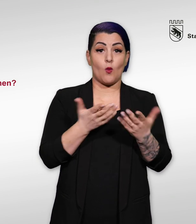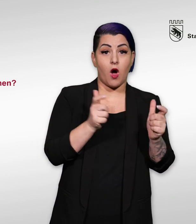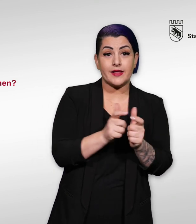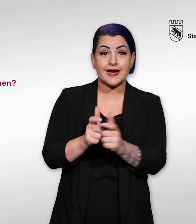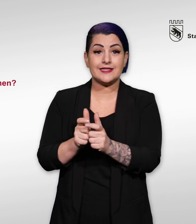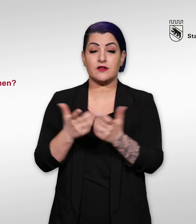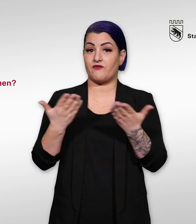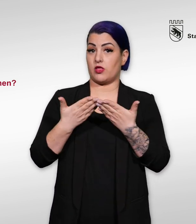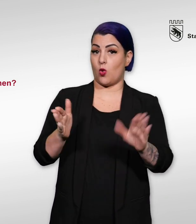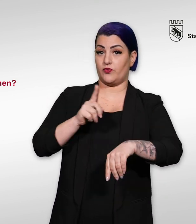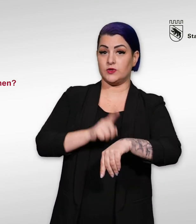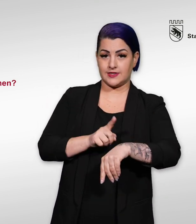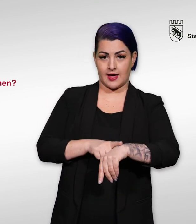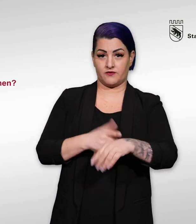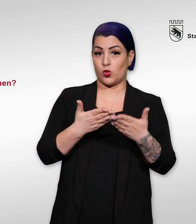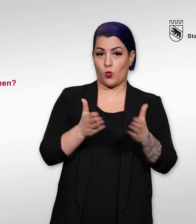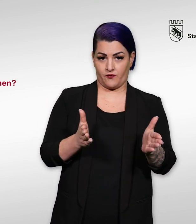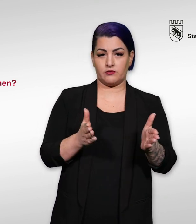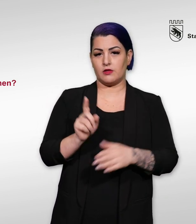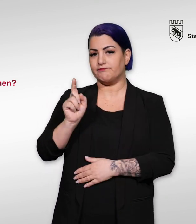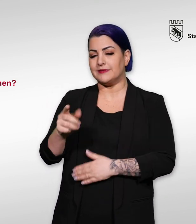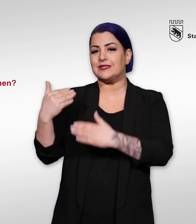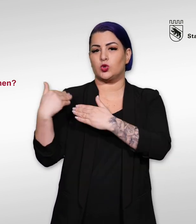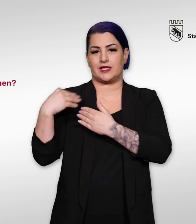Öffnungszeiten in der Box zuständige Stelle neben oder unter diesem Video.